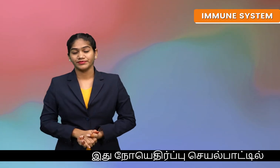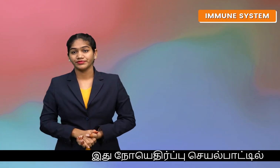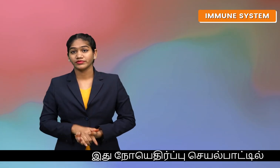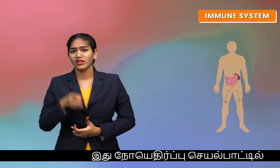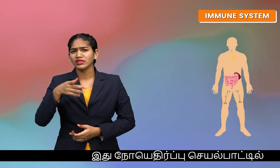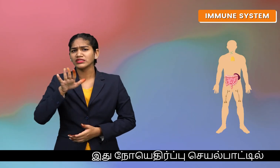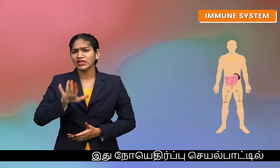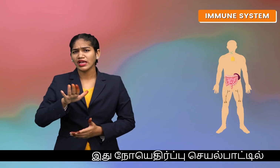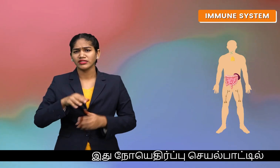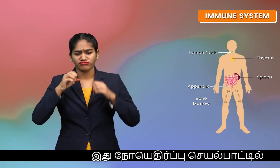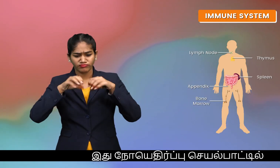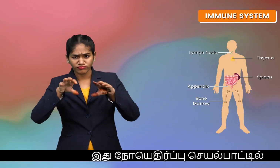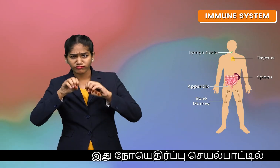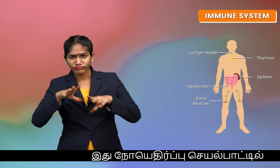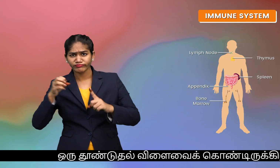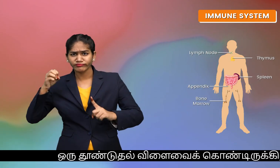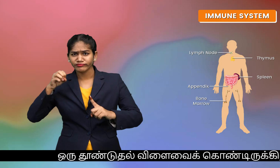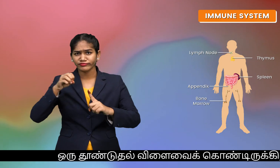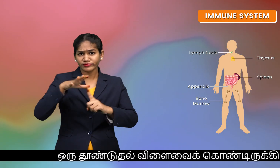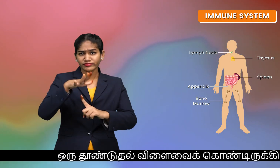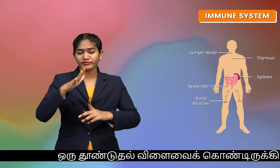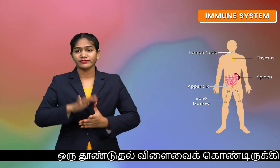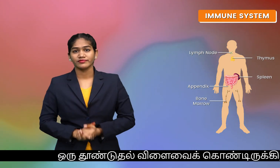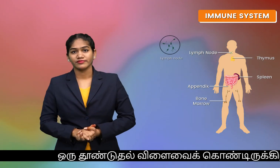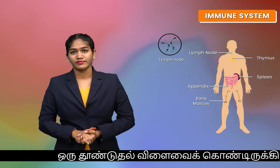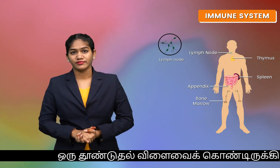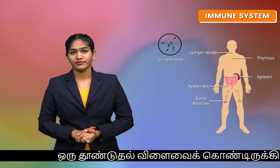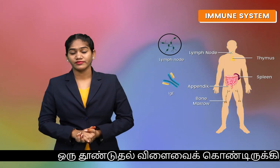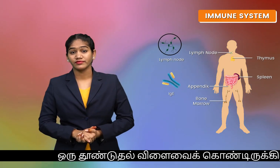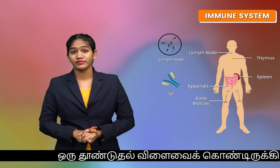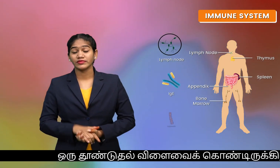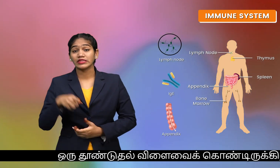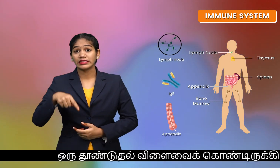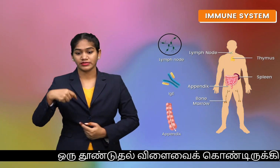இது நோய் எதிர்ப்பு செயல்பாட்டில் ஒரு தூண்டுதல் விளைவை கொண்டிருக்கிறது.